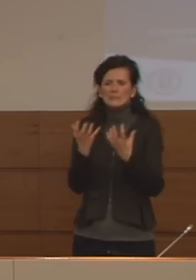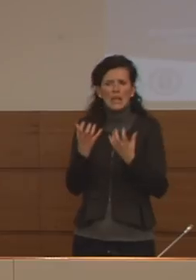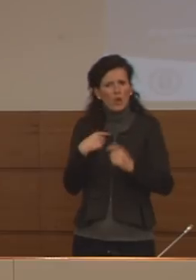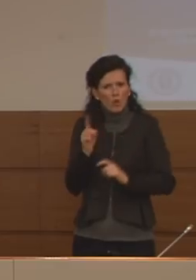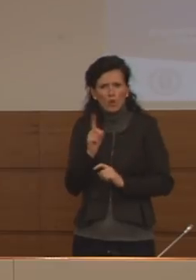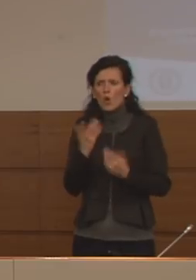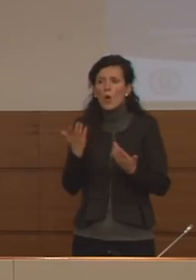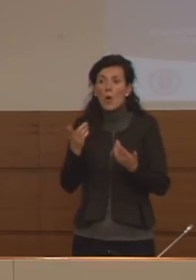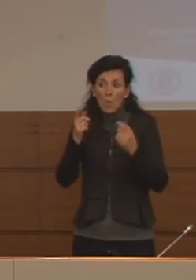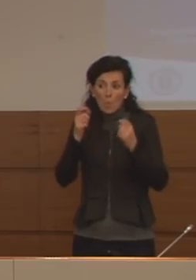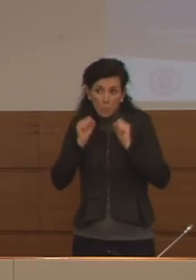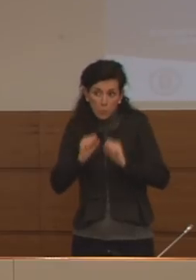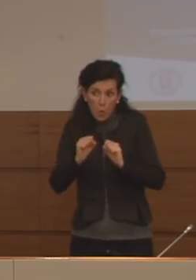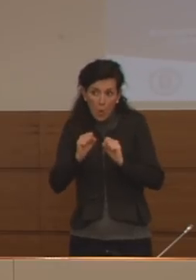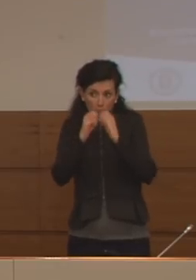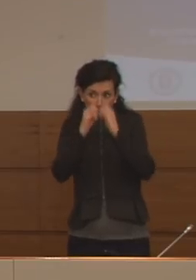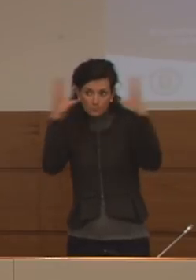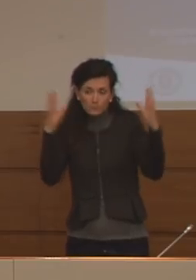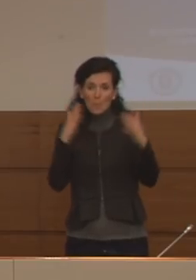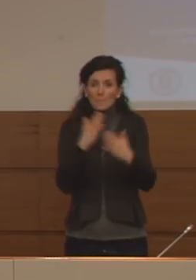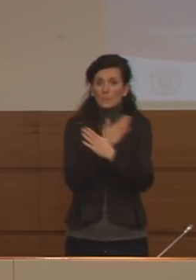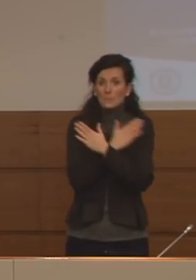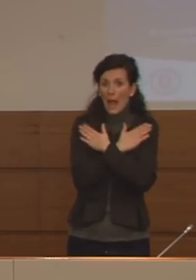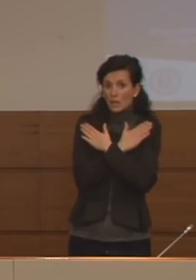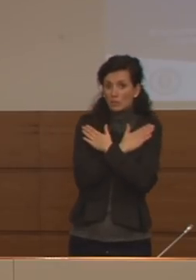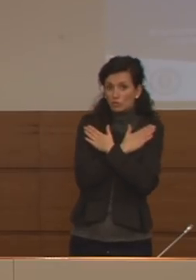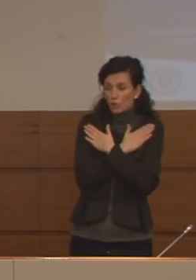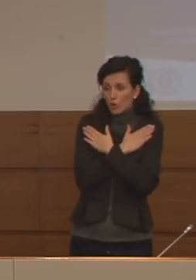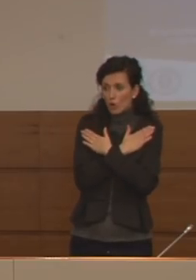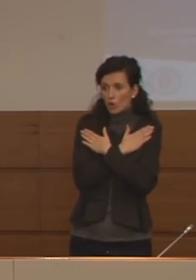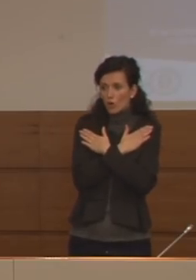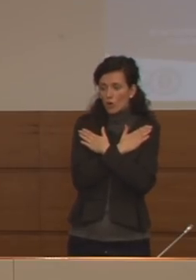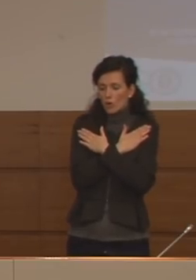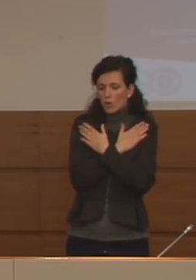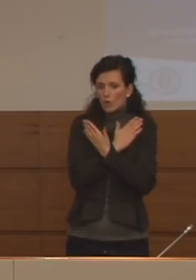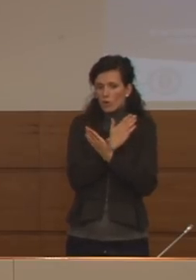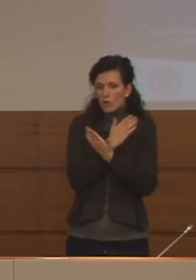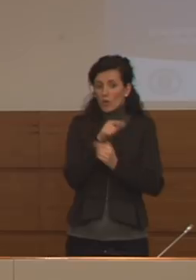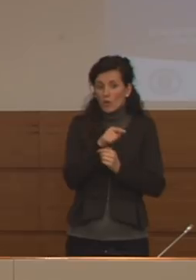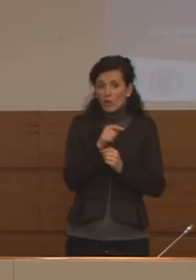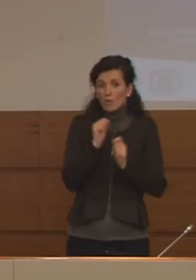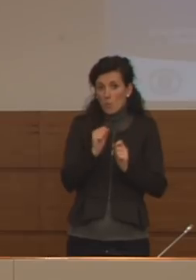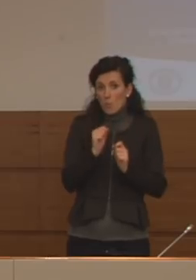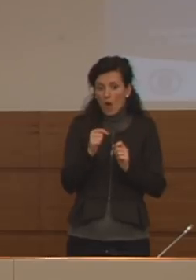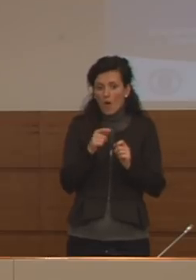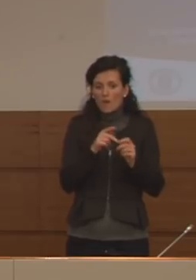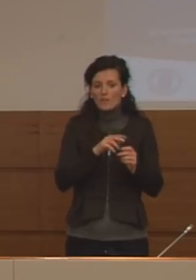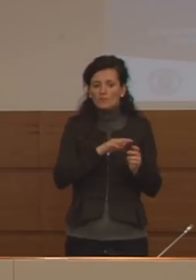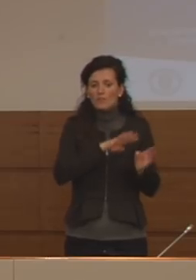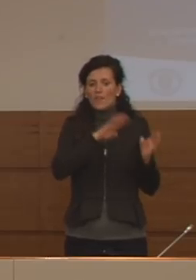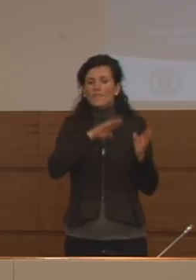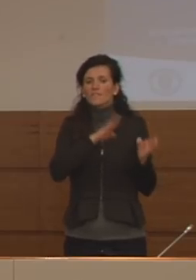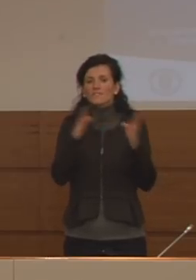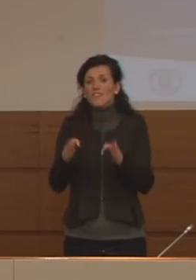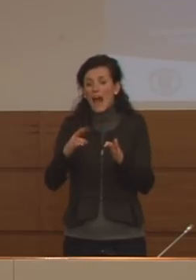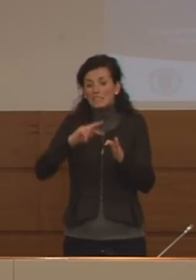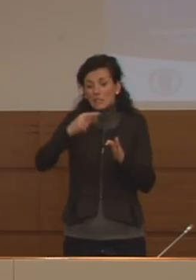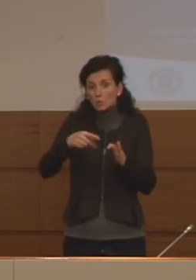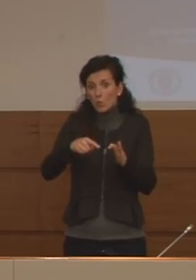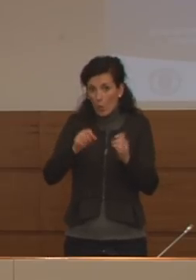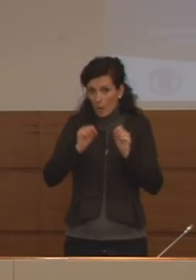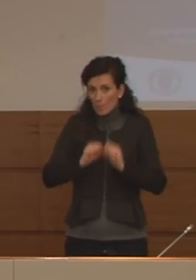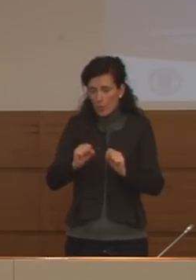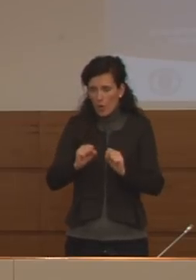questo punto a maggio di riuscire a poter entrare in questa fase due allora io parto dai